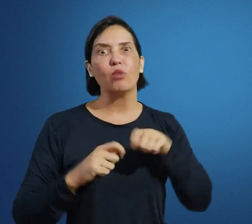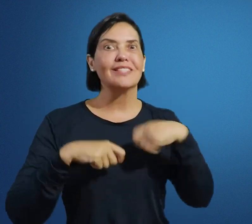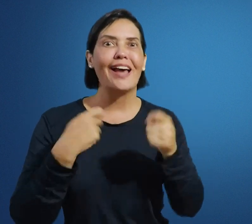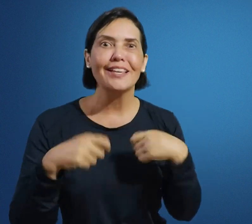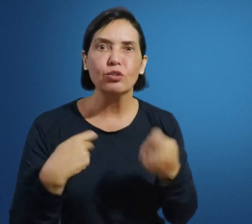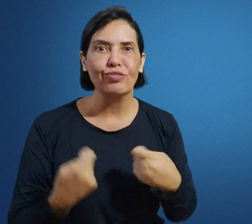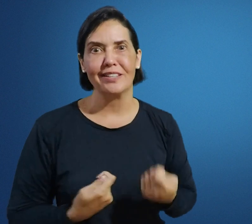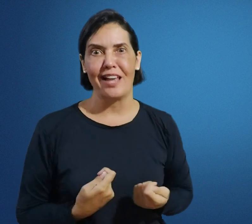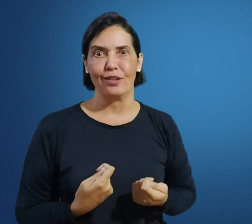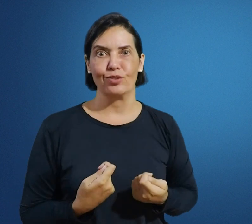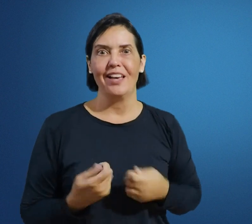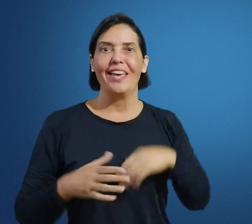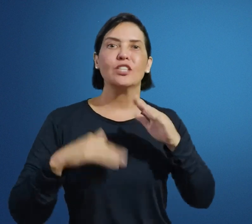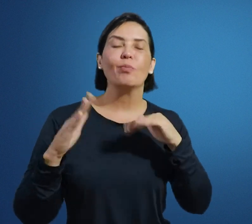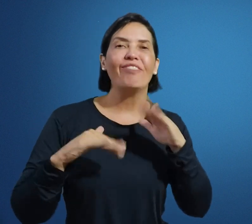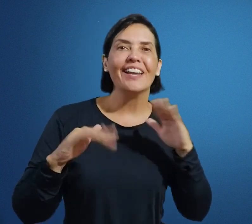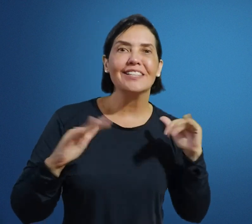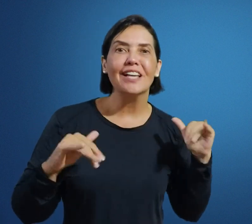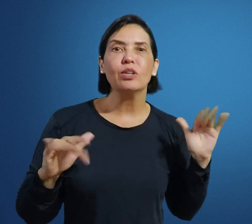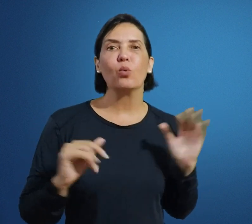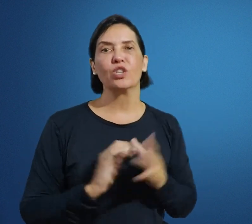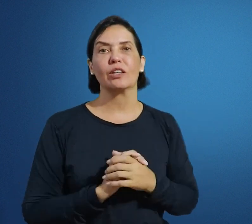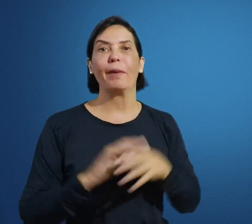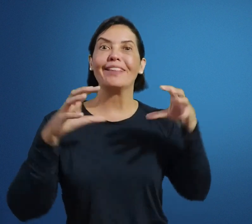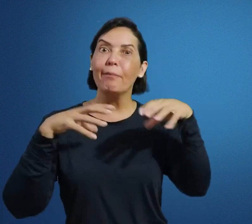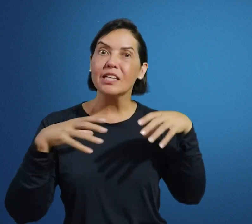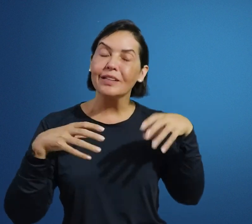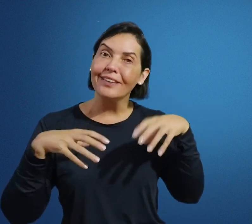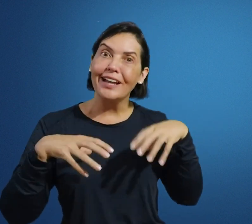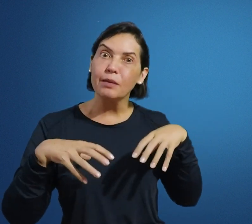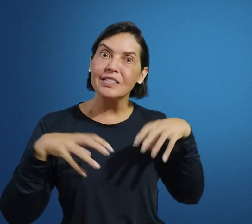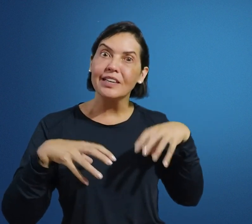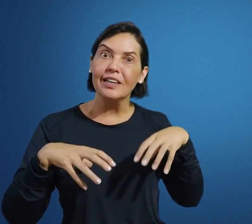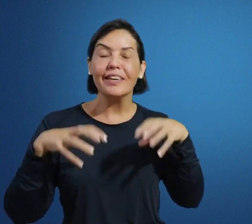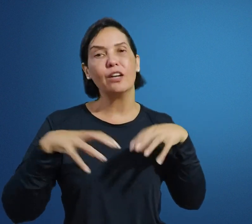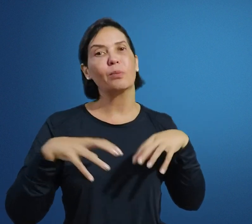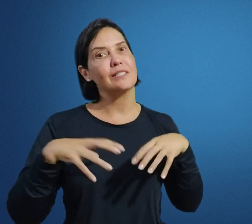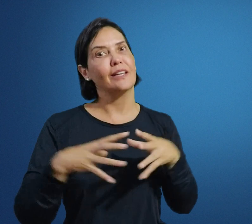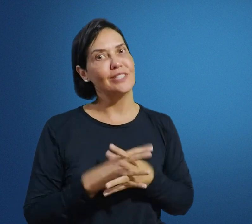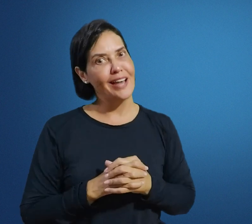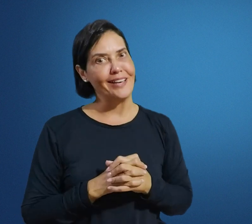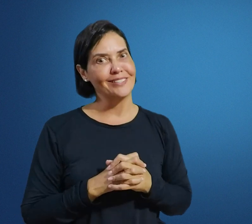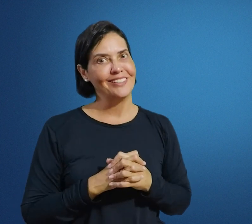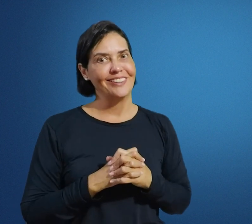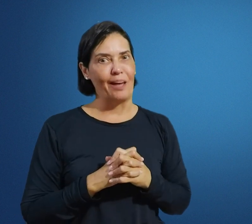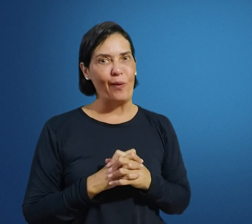os sinais são diferenciados. Existe uma variação linguística também, até mesmo entre a Libras aqui, que é a língua brasileira de sinais. Tá